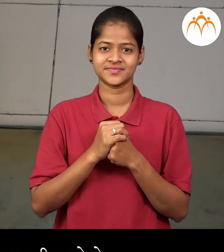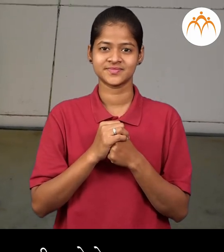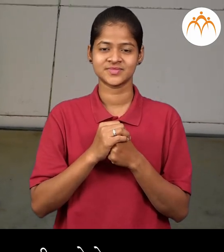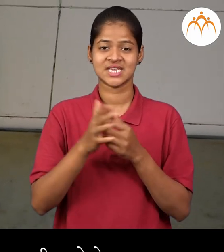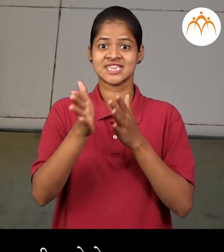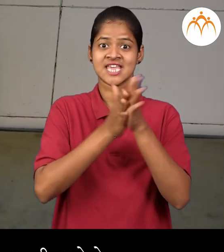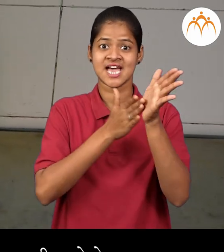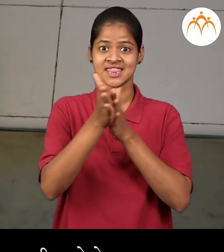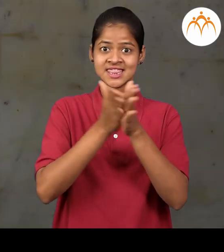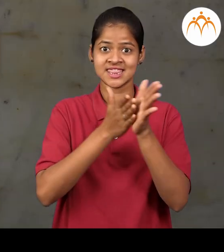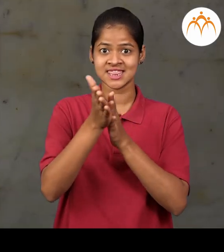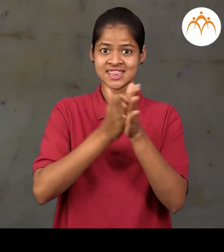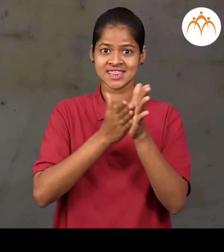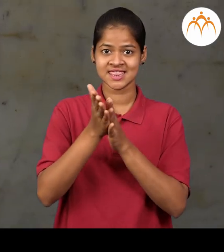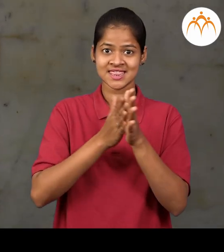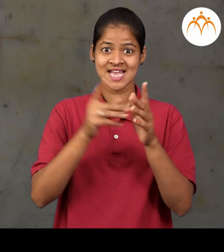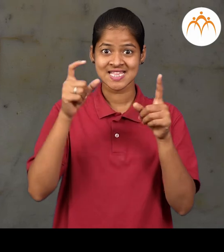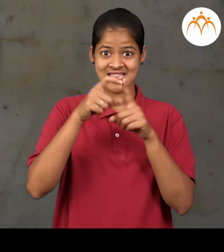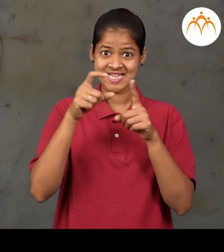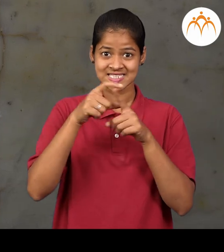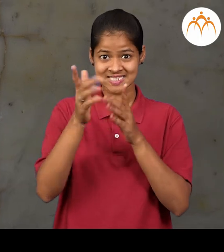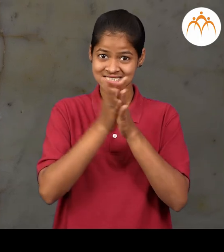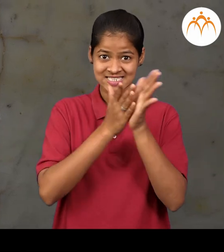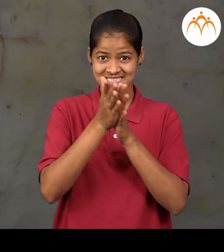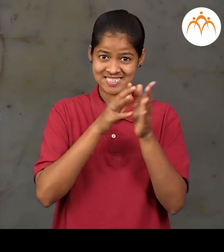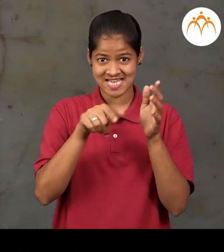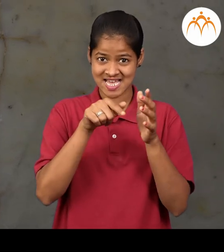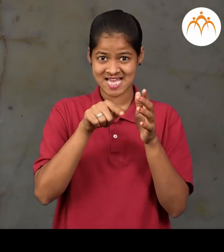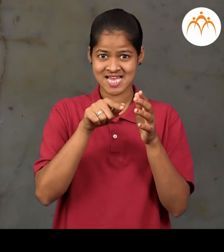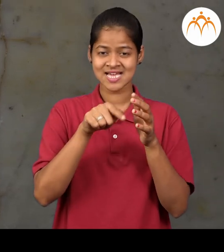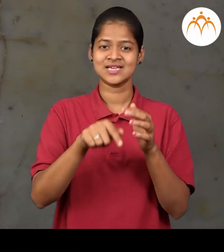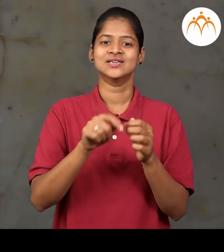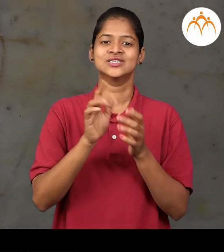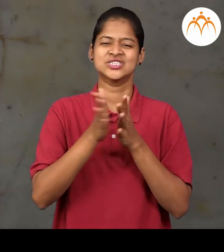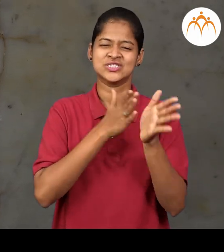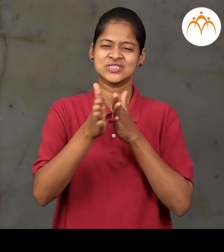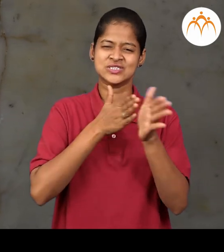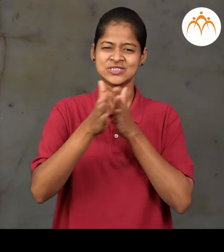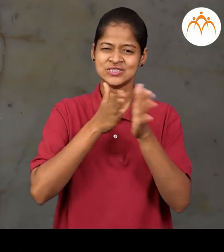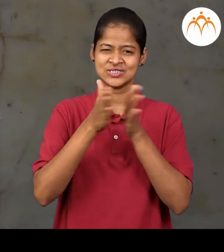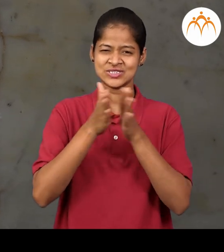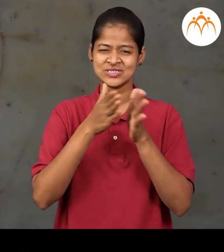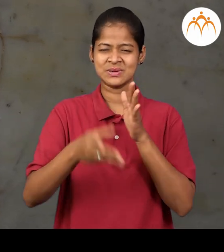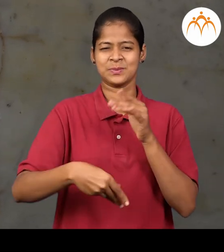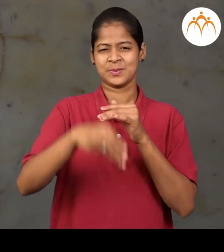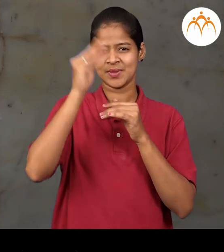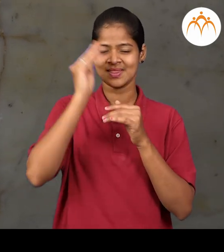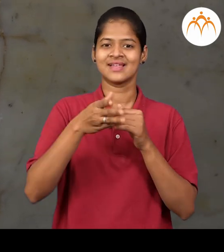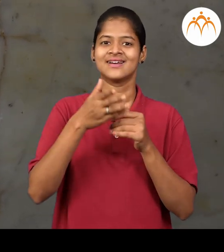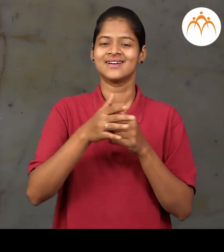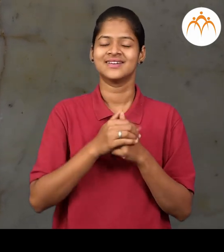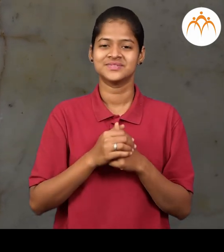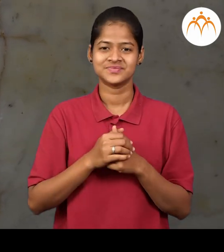रवी रवीने दही घुसरून ताक करतात